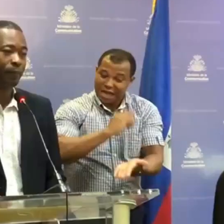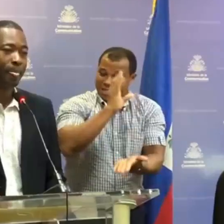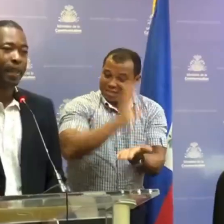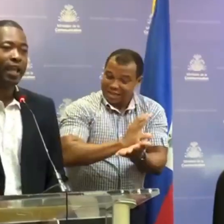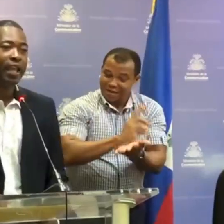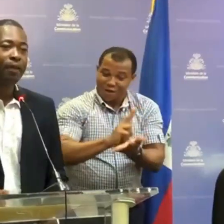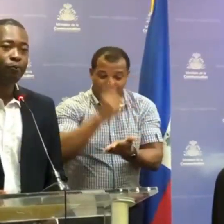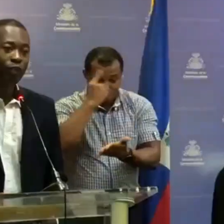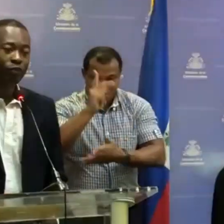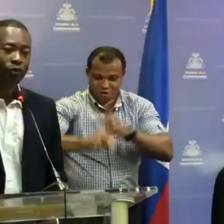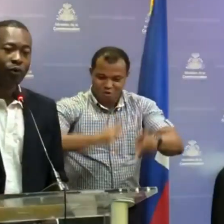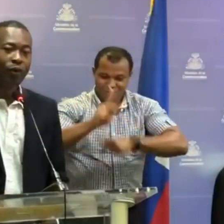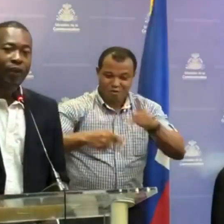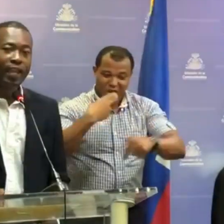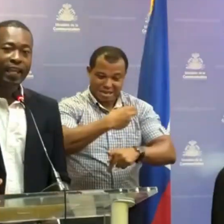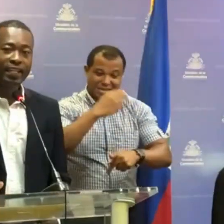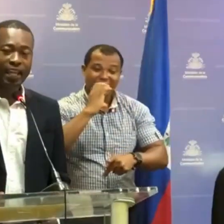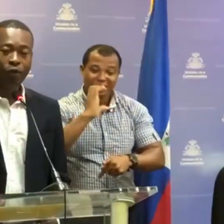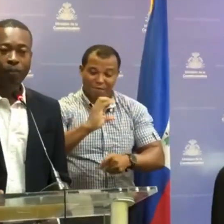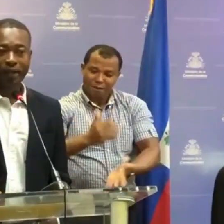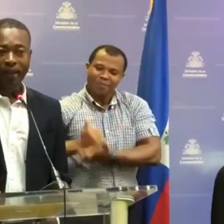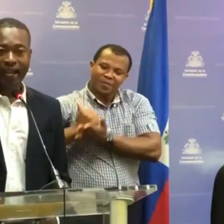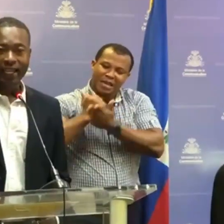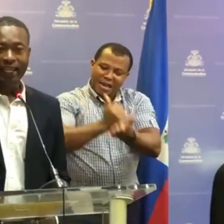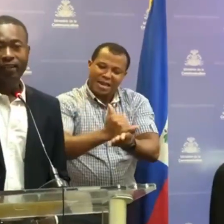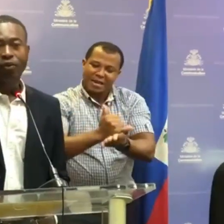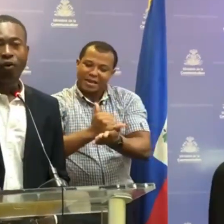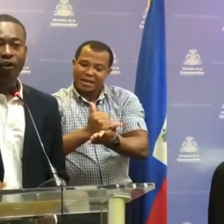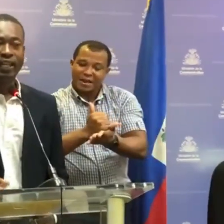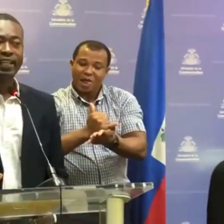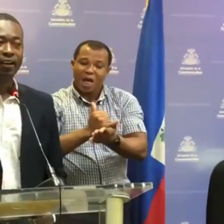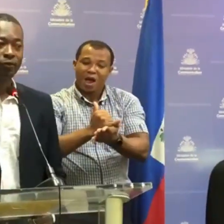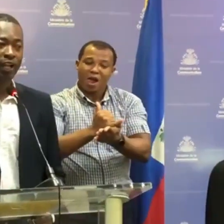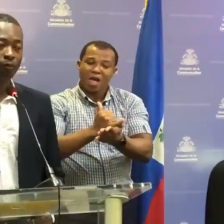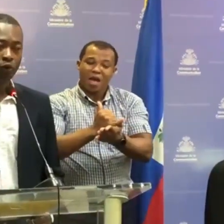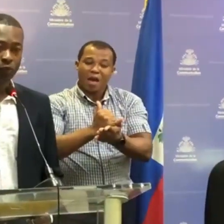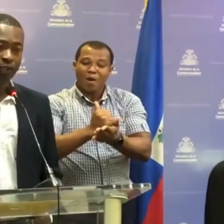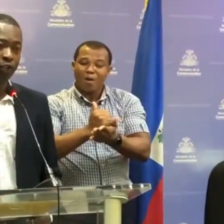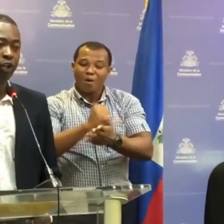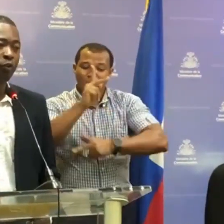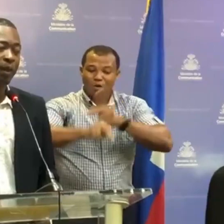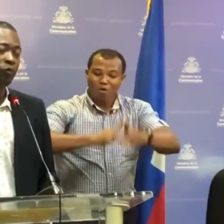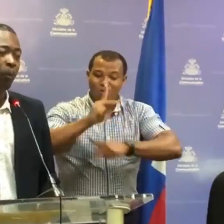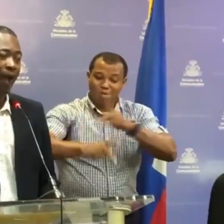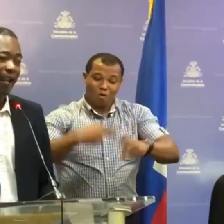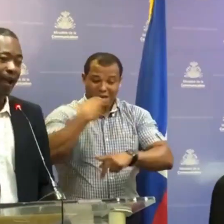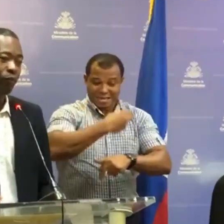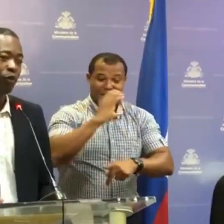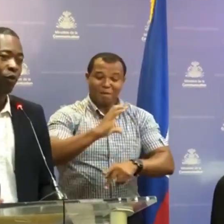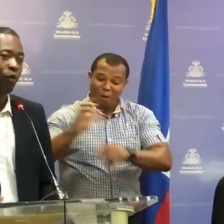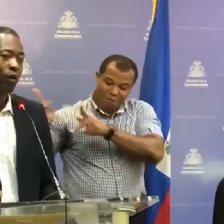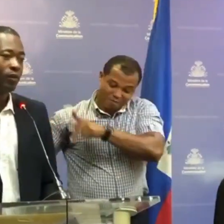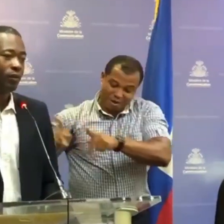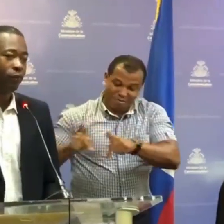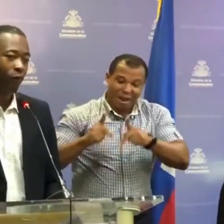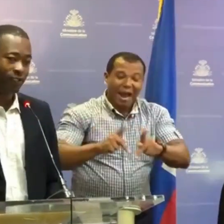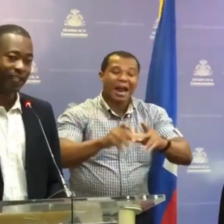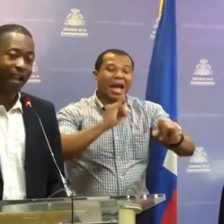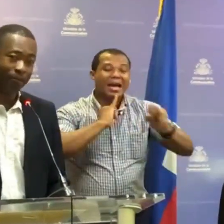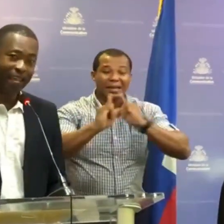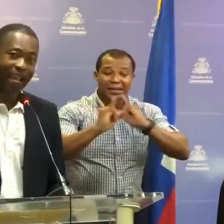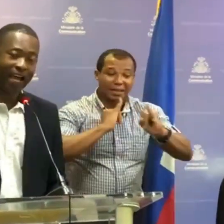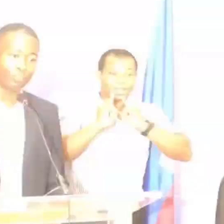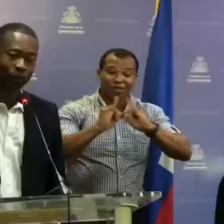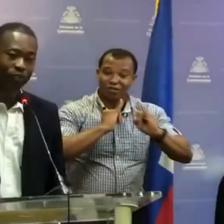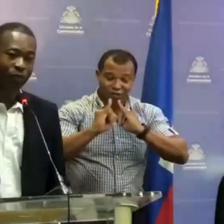CV1. Et puis tout, aider à préparer un interview d'embauche. Parce que nous-mêmes, nous ne sommes pas là pour nous. Forcer